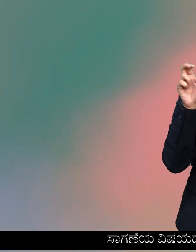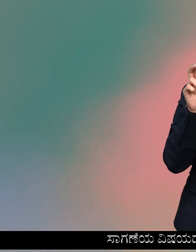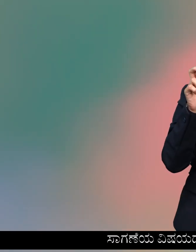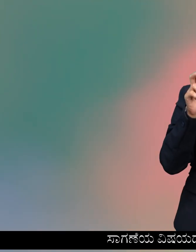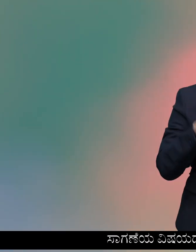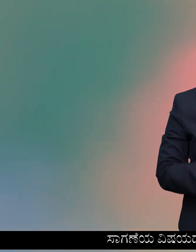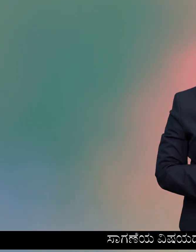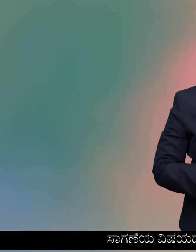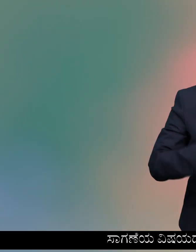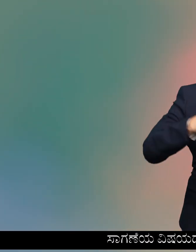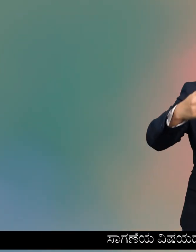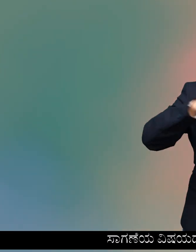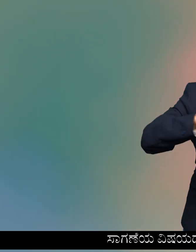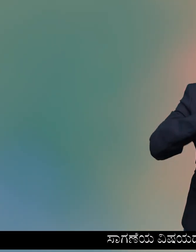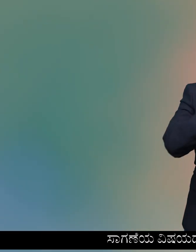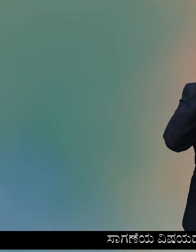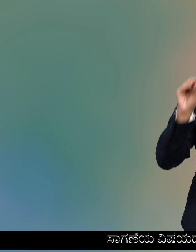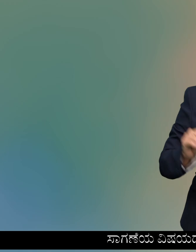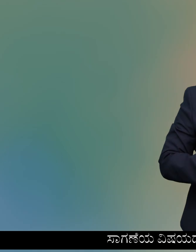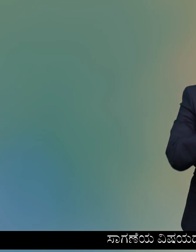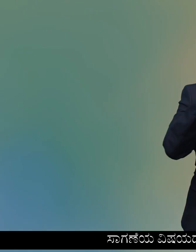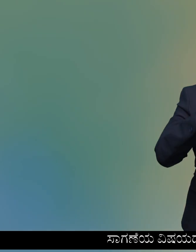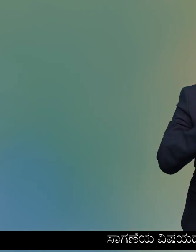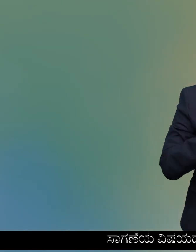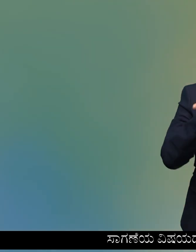ಸಾಗಣೆಯ ವಿಷಯದ ಬಗ್ಗೆ ನಿಮಗೆ ವಿವರವಾಗಿ ವಿವರಿಸುತ್ತೇನೆ.